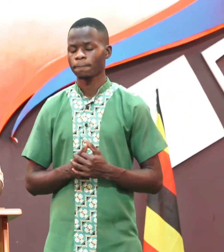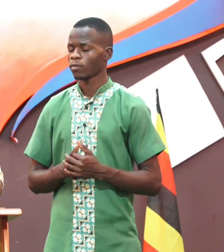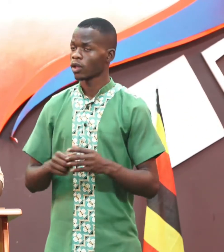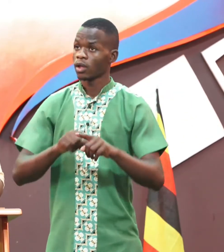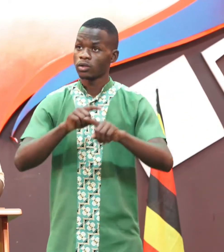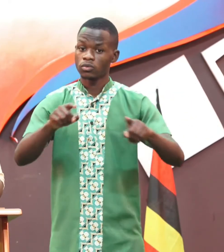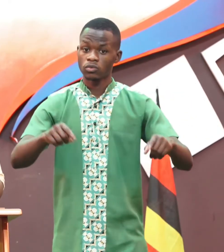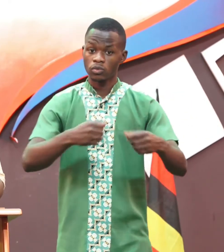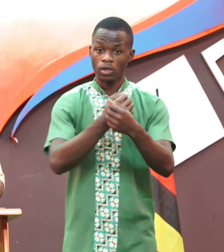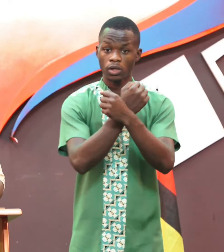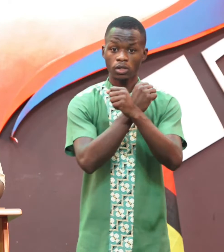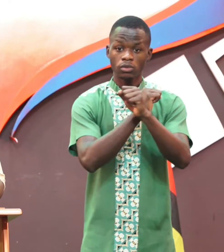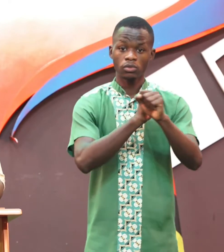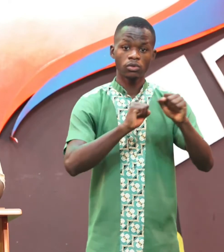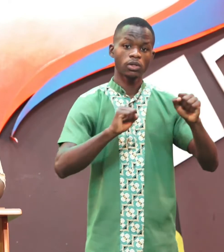Twalokolebwa,